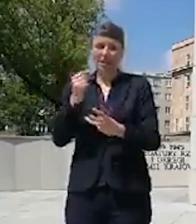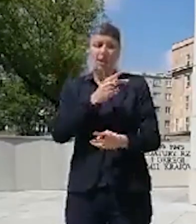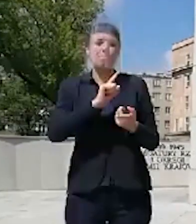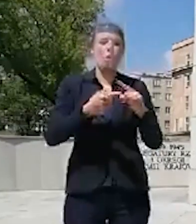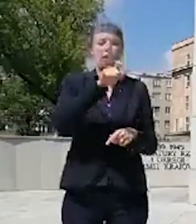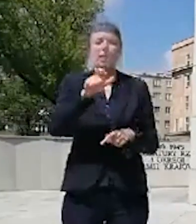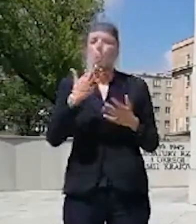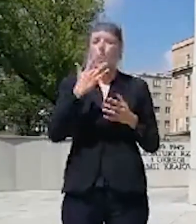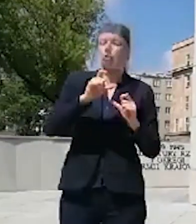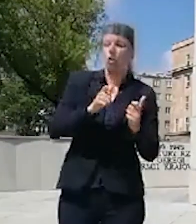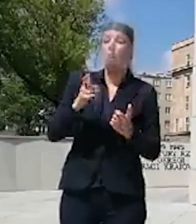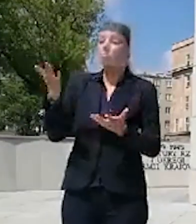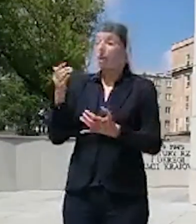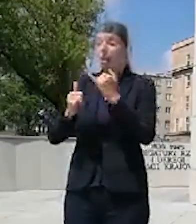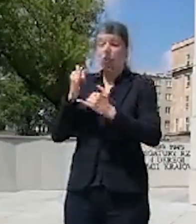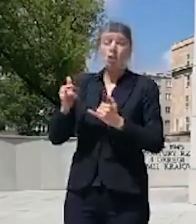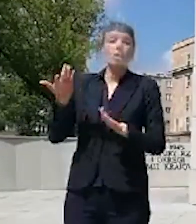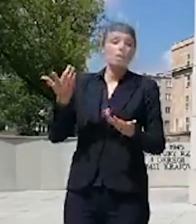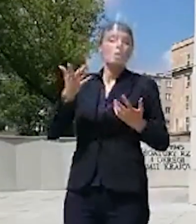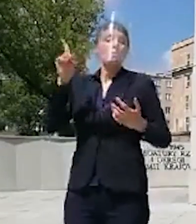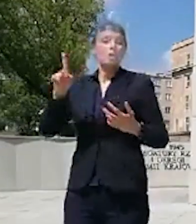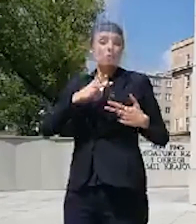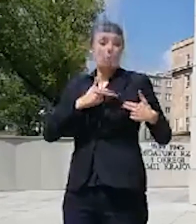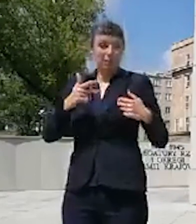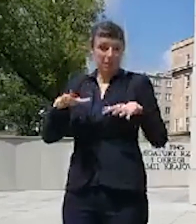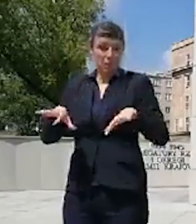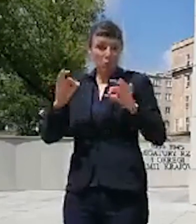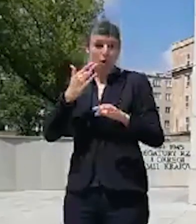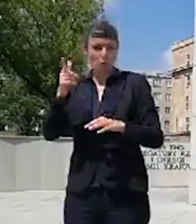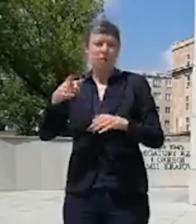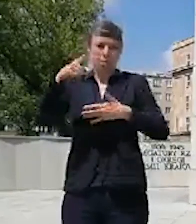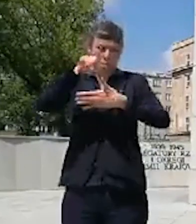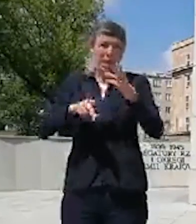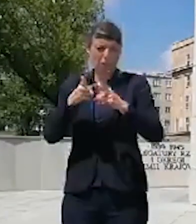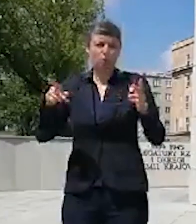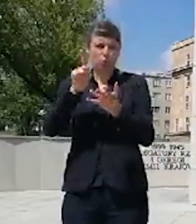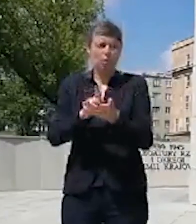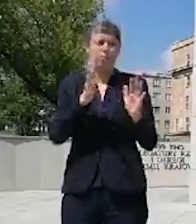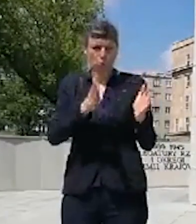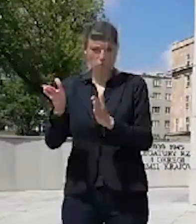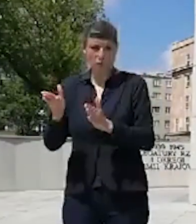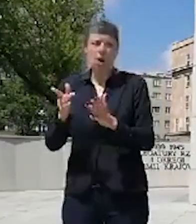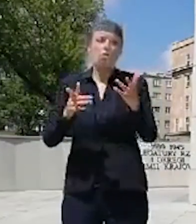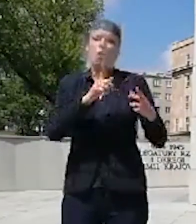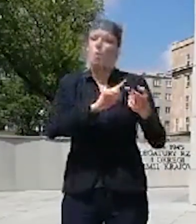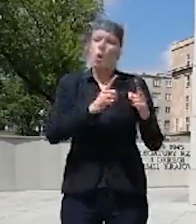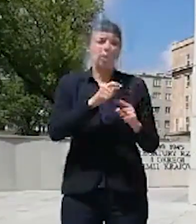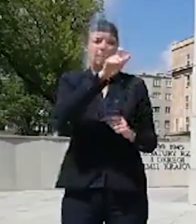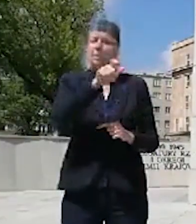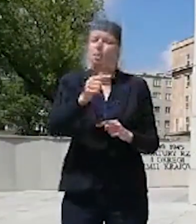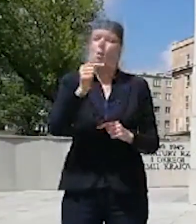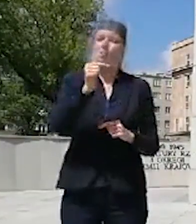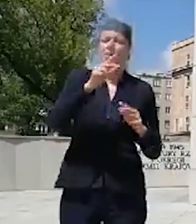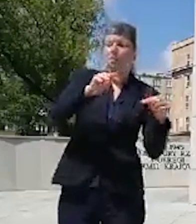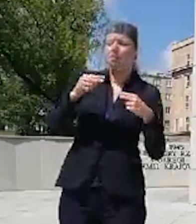że w miesiąc damy radę to przygotować tak, jak to powinno zostać przygotowane, to politycy jak najszybciej powinni oddać ten proces w ich ręce i jak najszybciej powinny